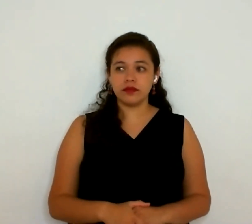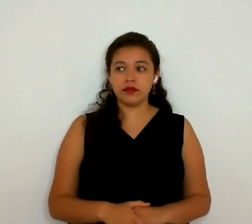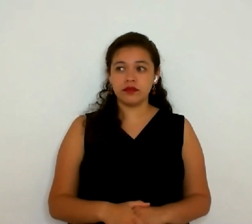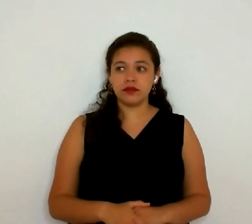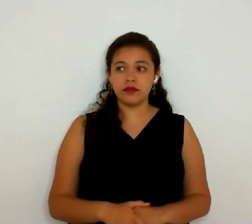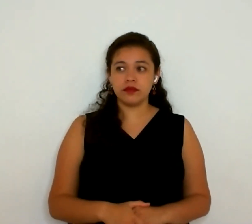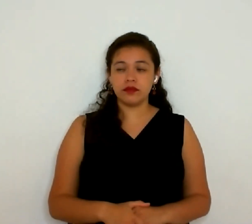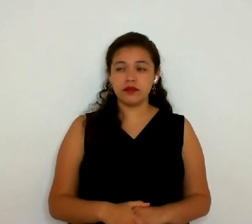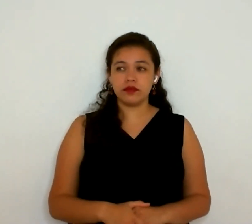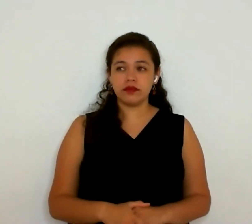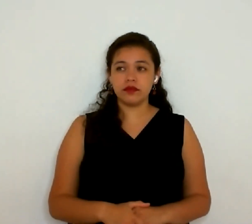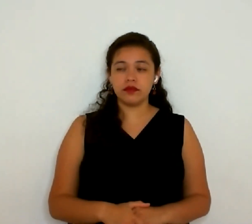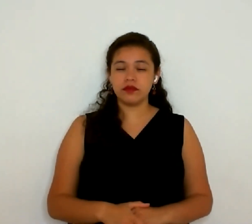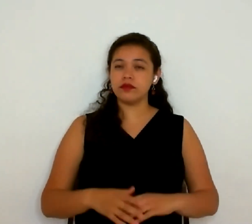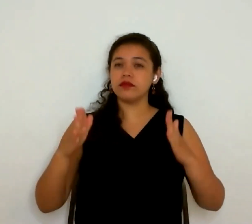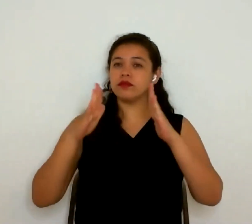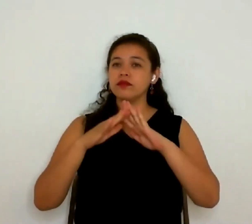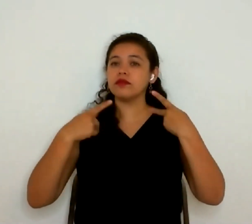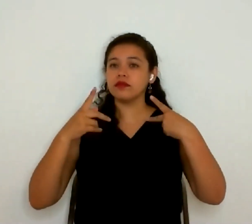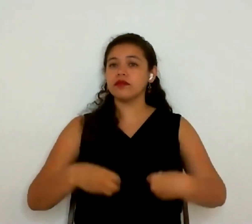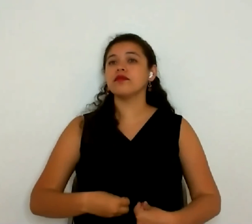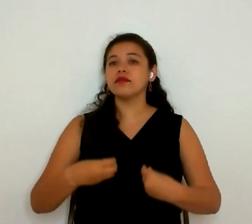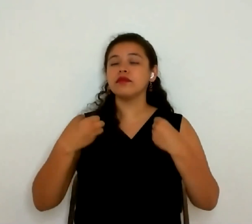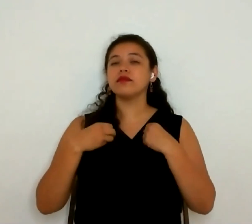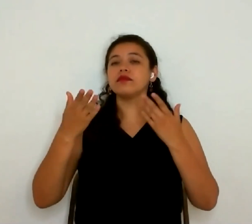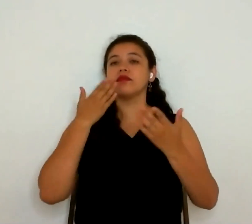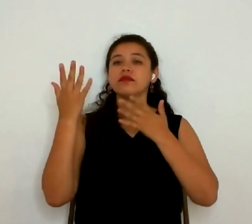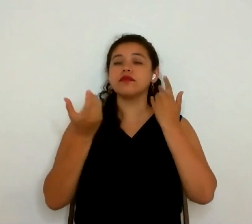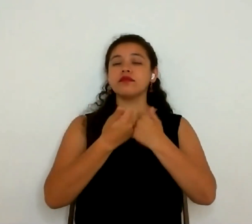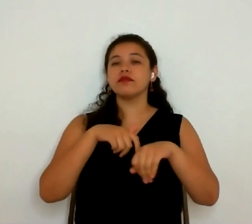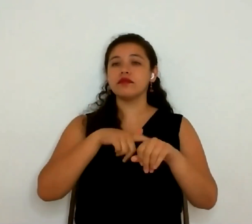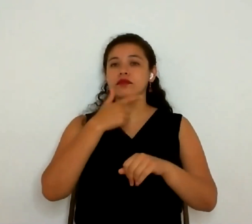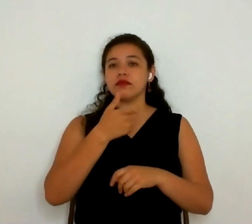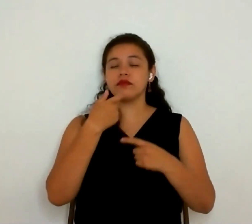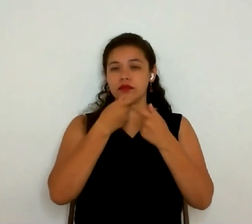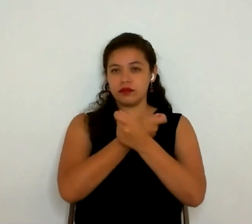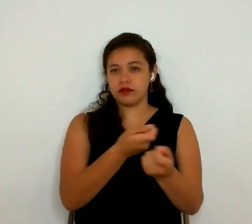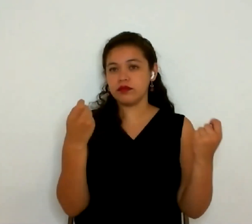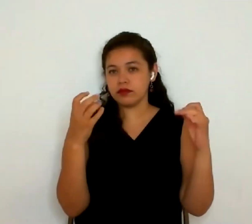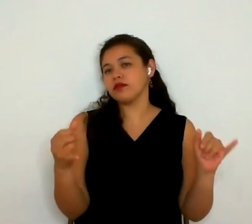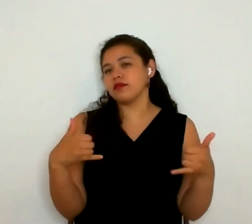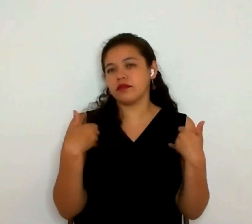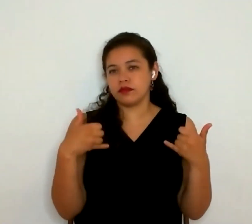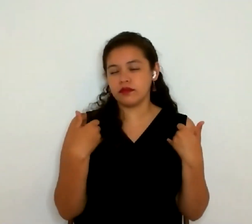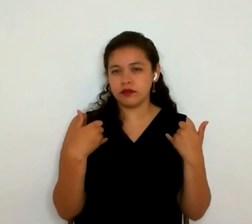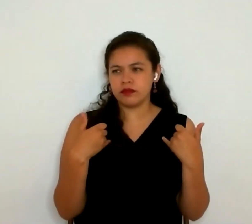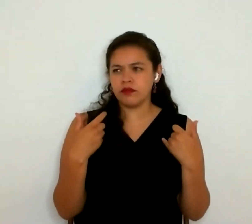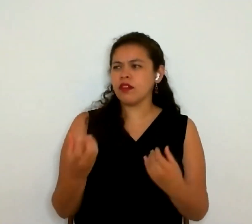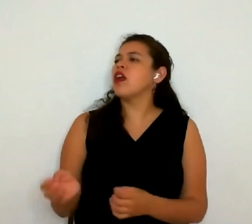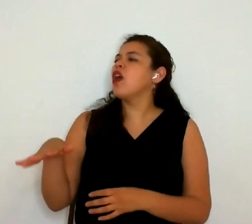la casa humana un estudio socioeconómico para los niños y los jóvenes qué edad tienen los